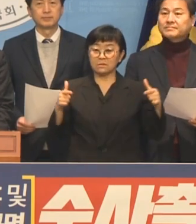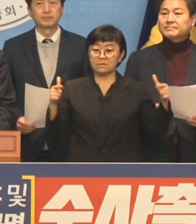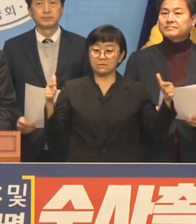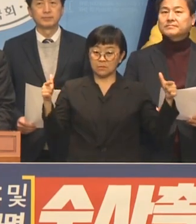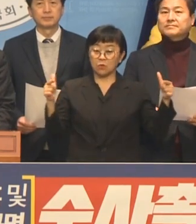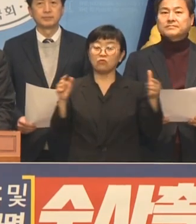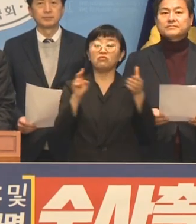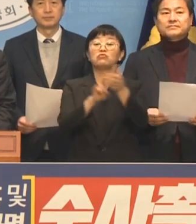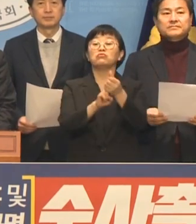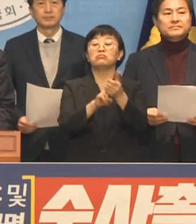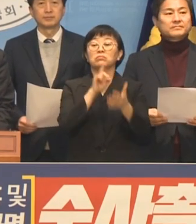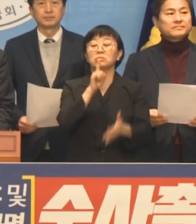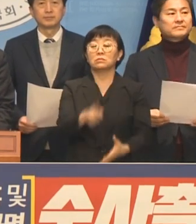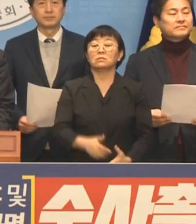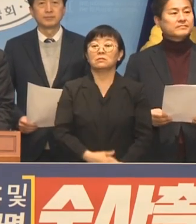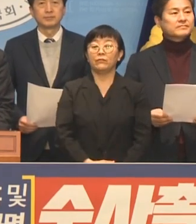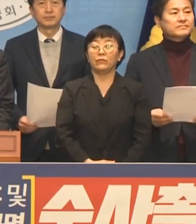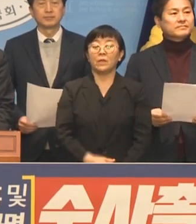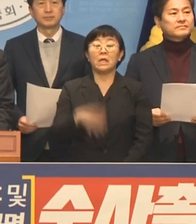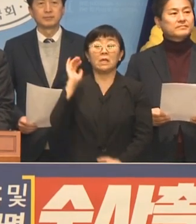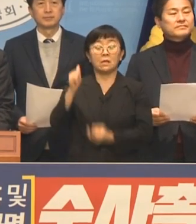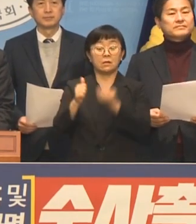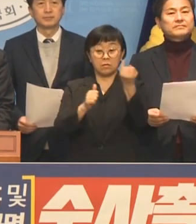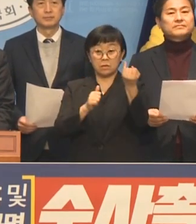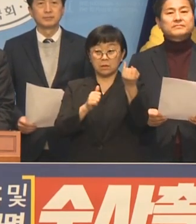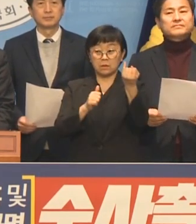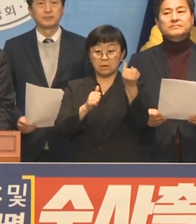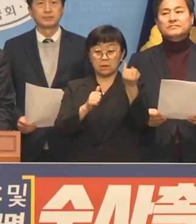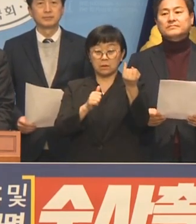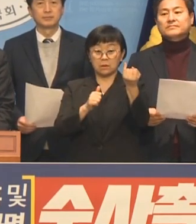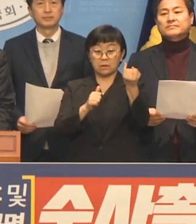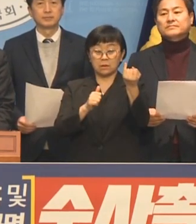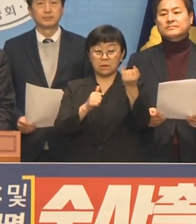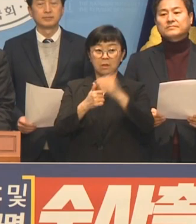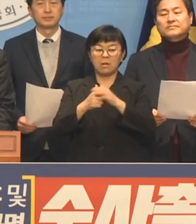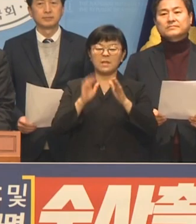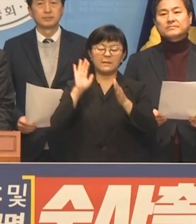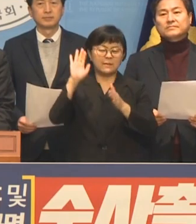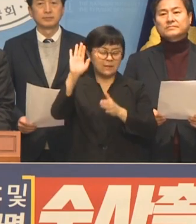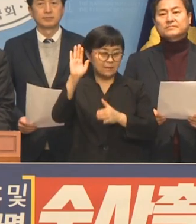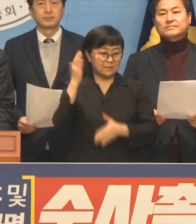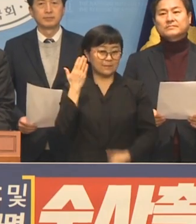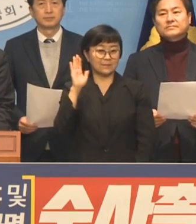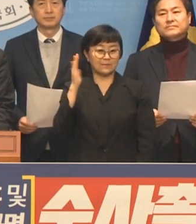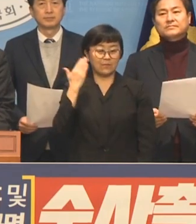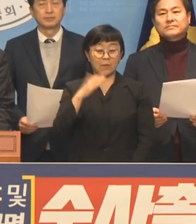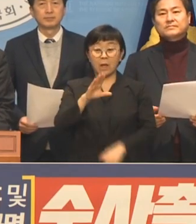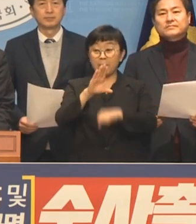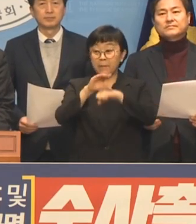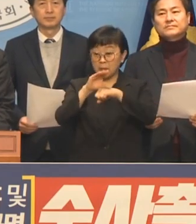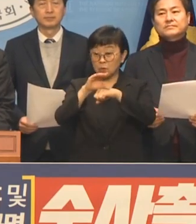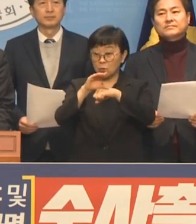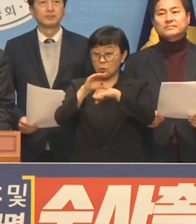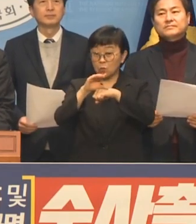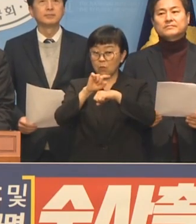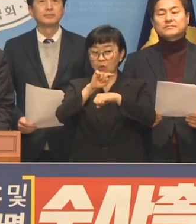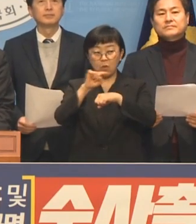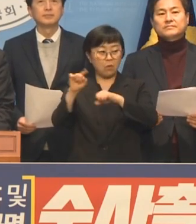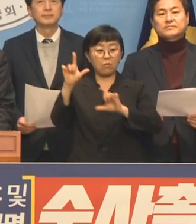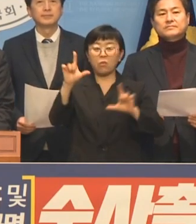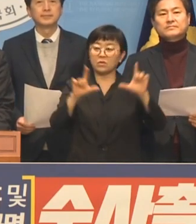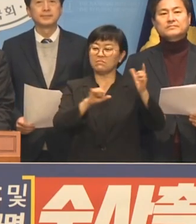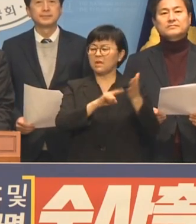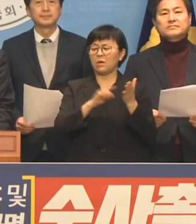자취를 감췄다고 합니다. 김건희 여사가 최근에 방송이나 매체에 모습을